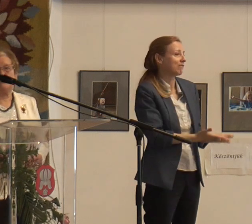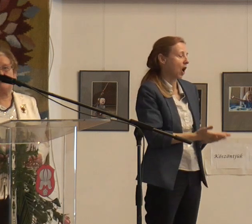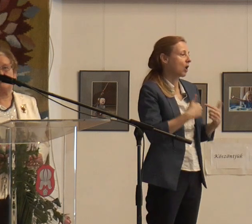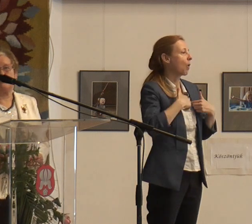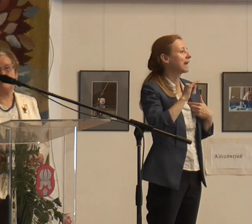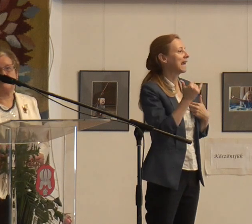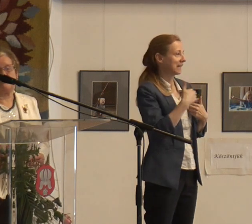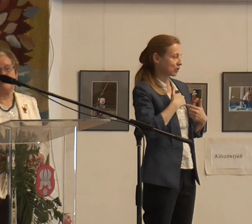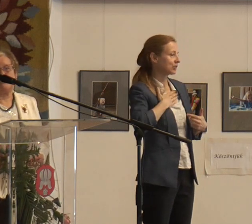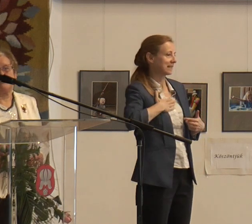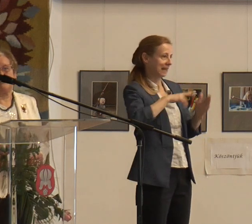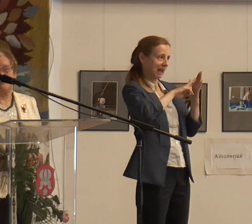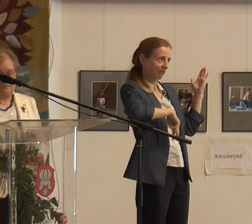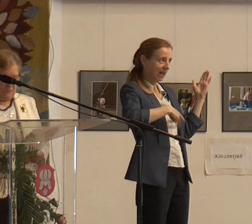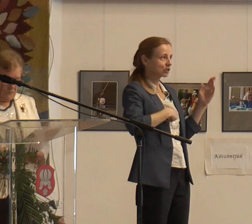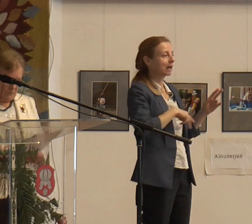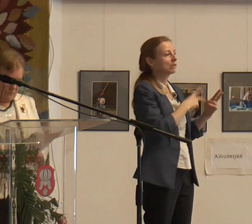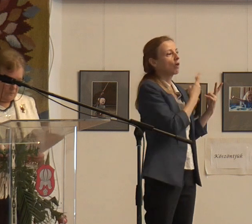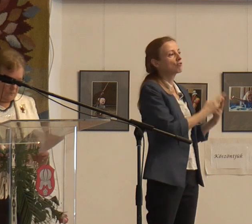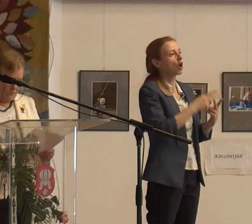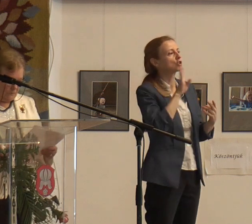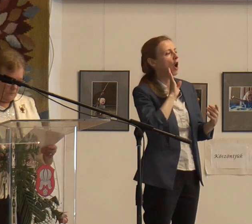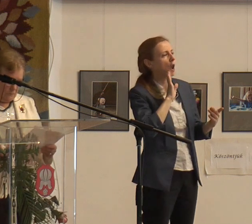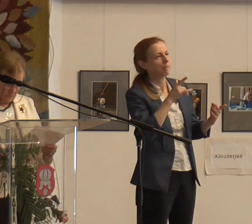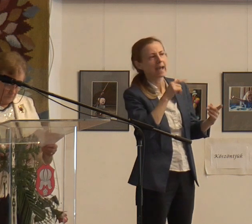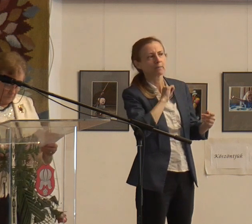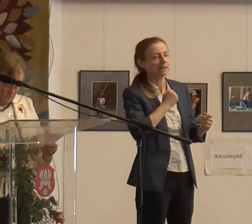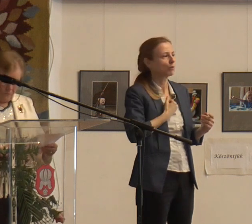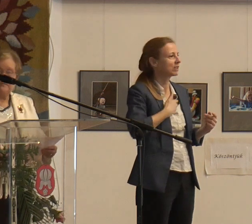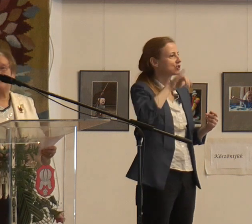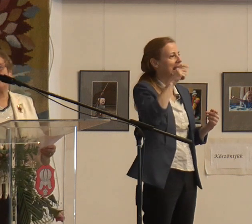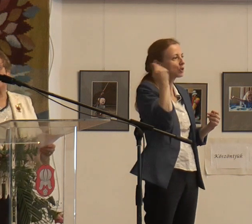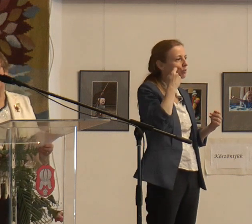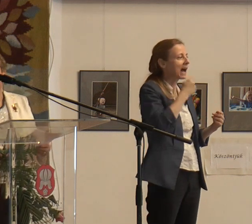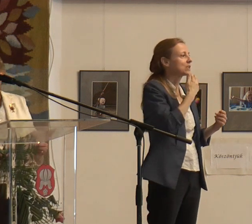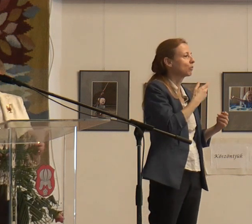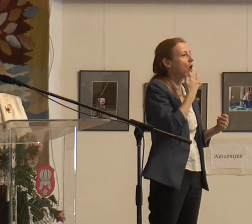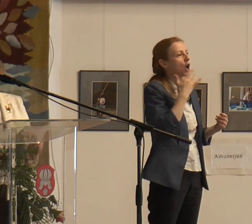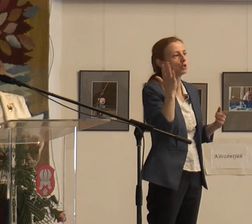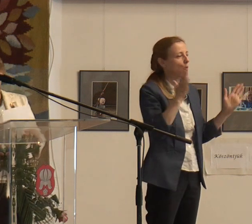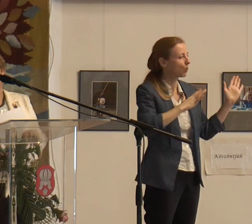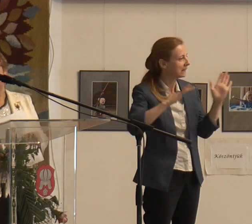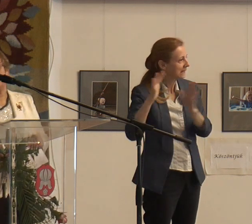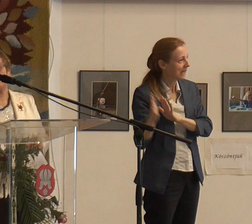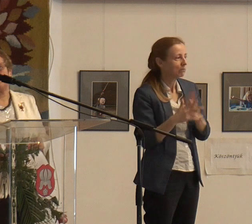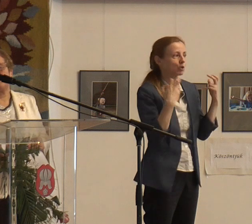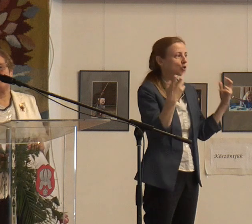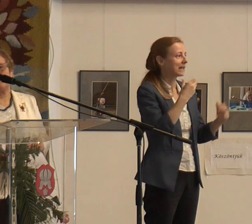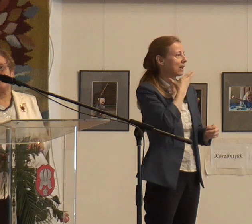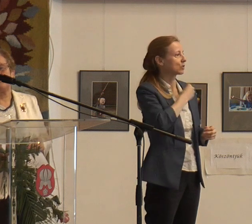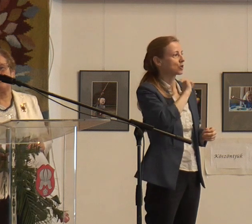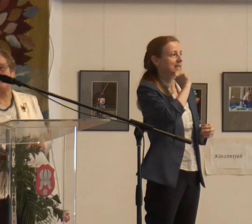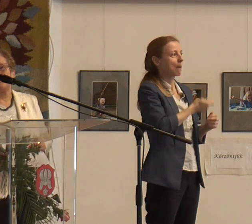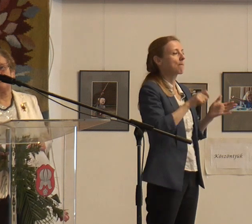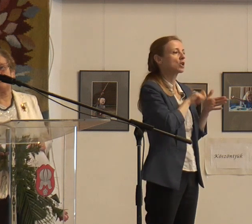nagyon szeretem a verseket, Vasal Bertől, Petőfi Sándoron át, Juhász Gyuláig, Radnóféig. Csodálatosan szép a magyar